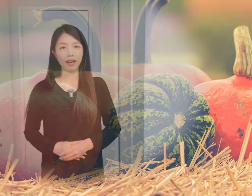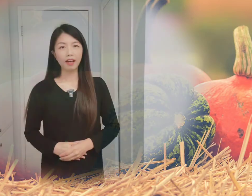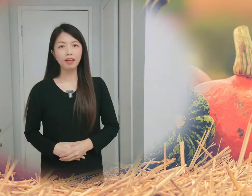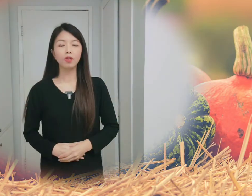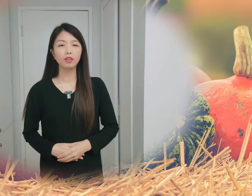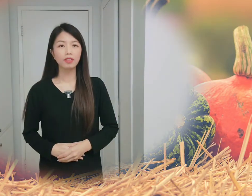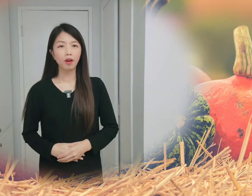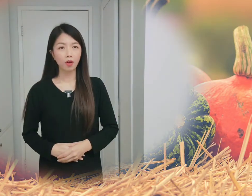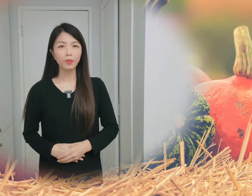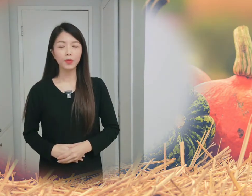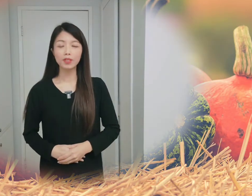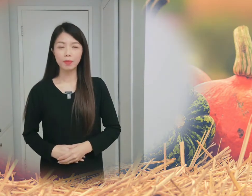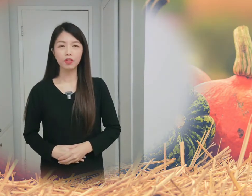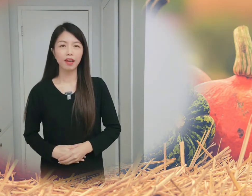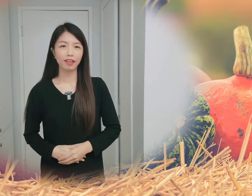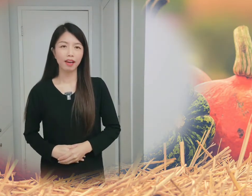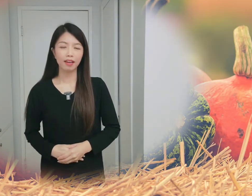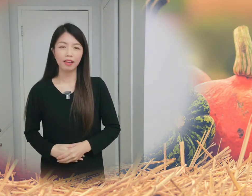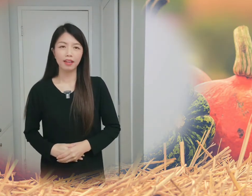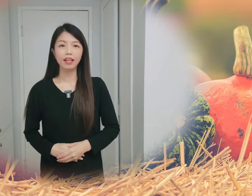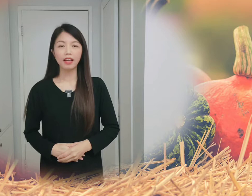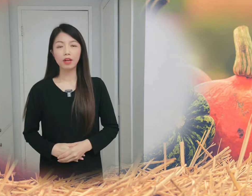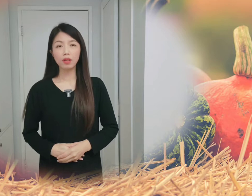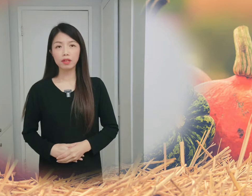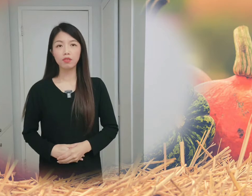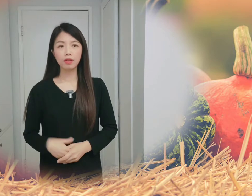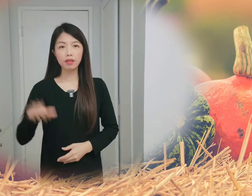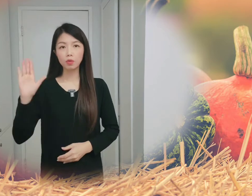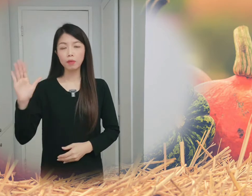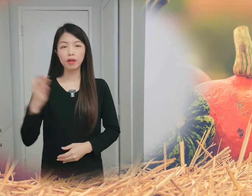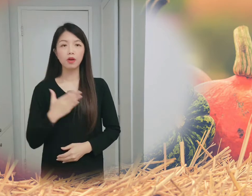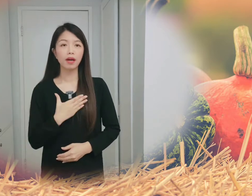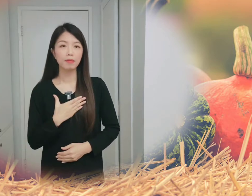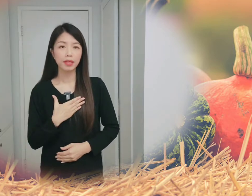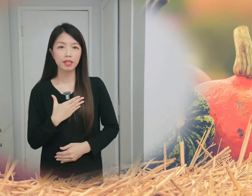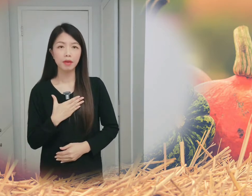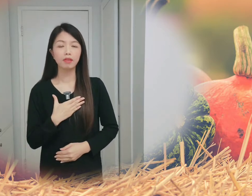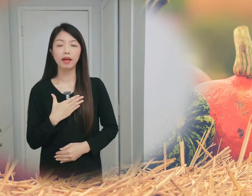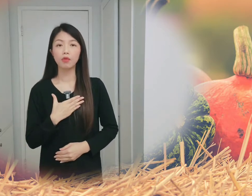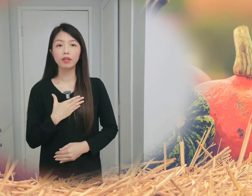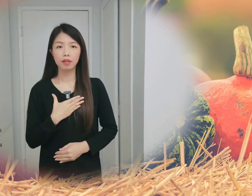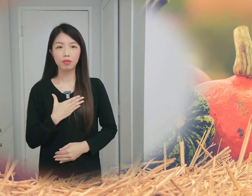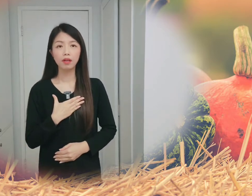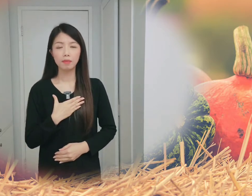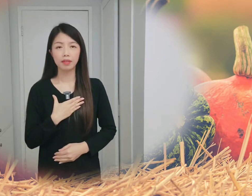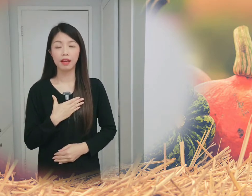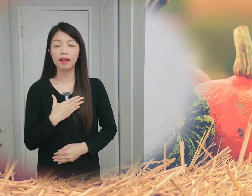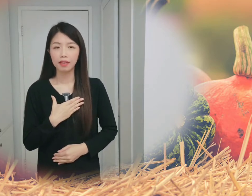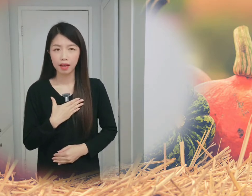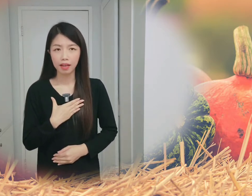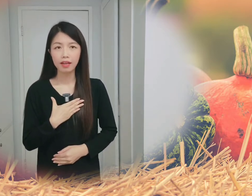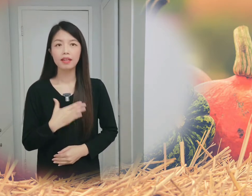나의 사랑, 너는 어여쁘고 참 귀하다. 일단 나라고 한 뜻의 수어는 손을 펴서 가슴에 대시면 나라고 한 뜻의 수어가